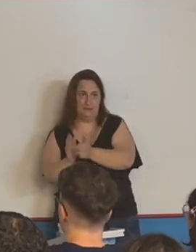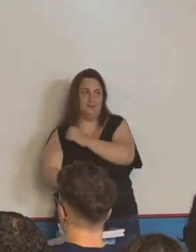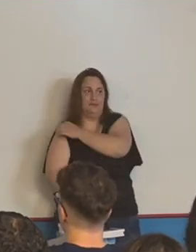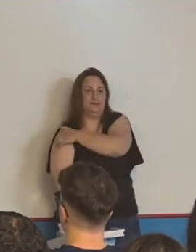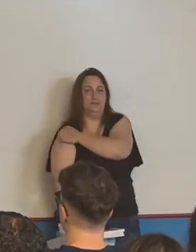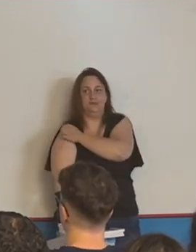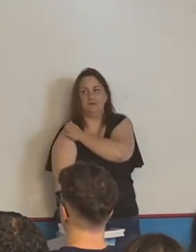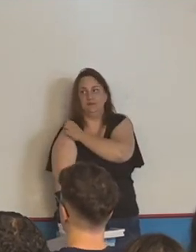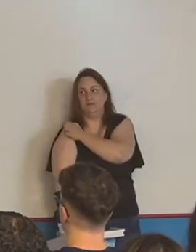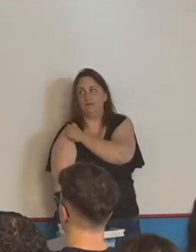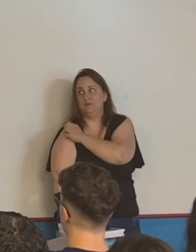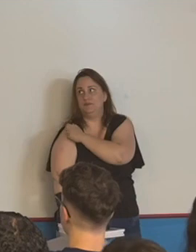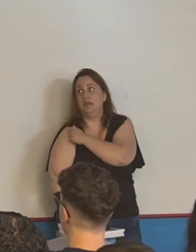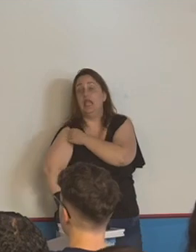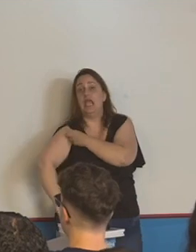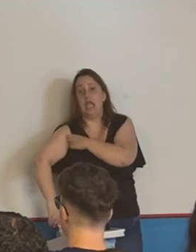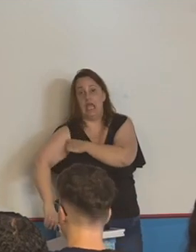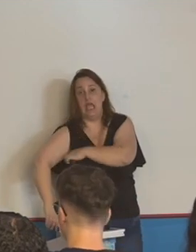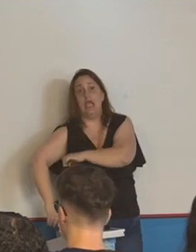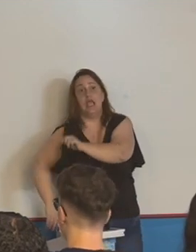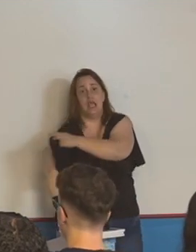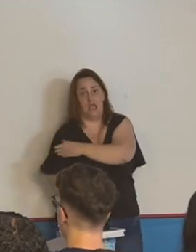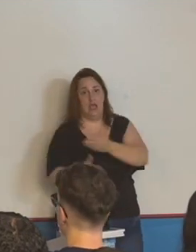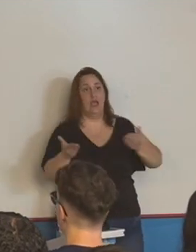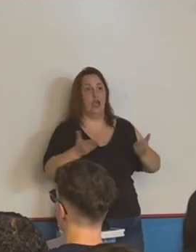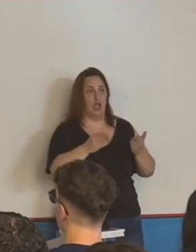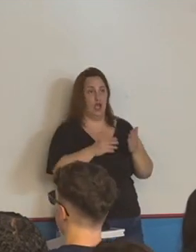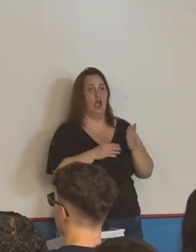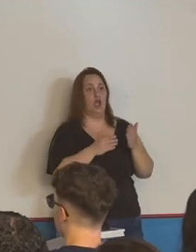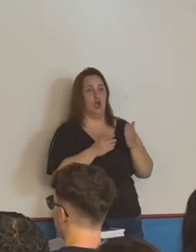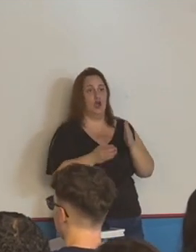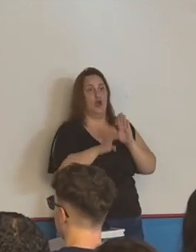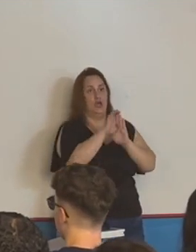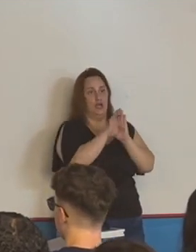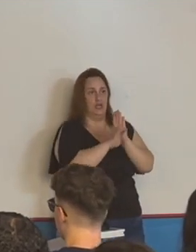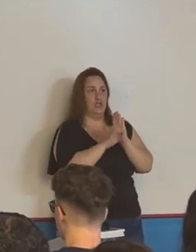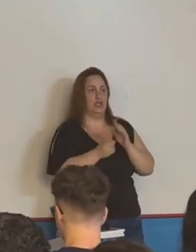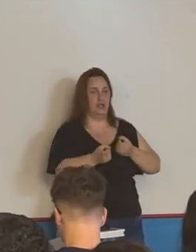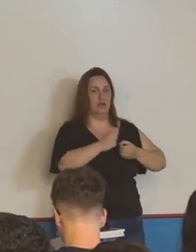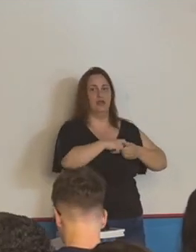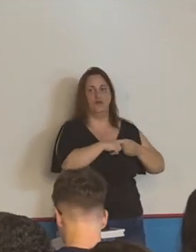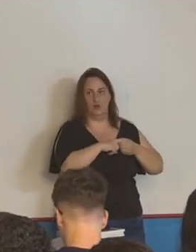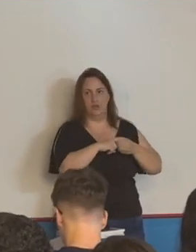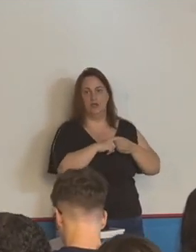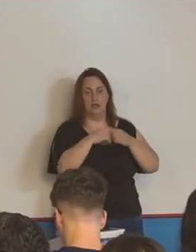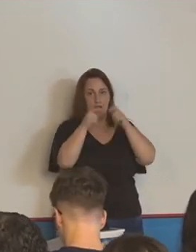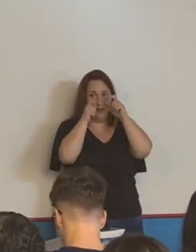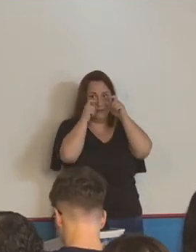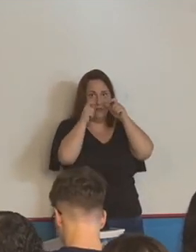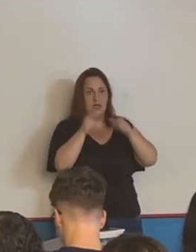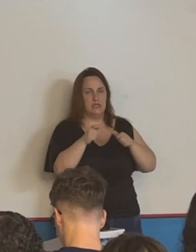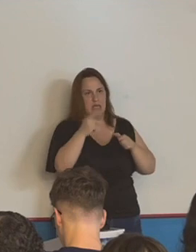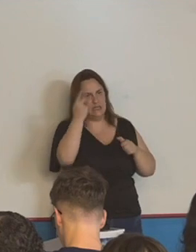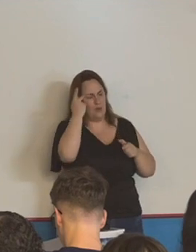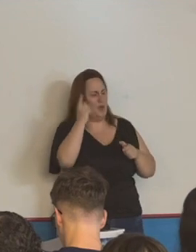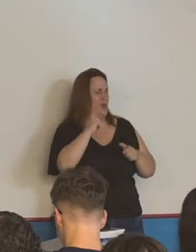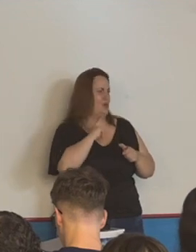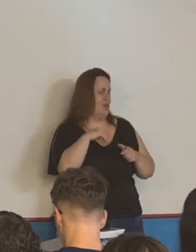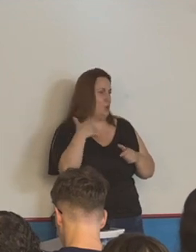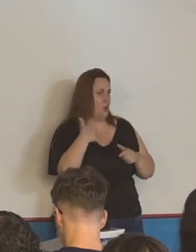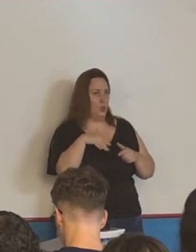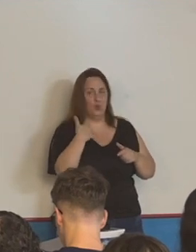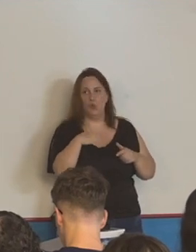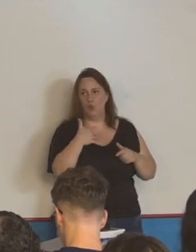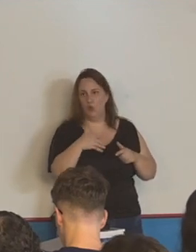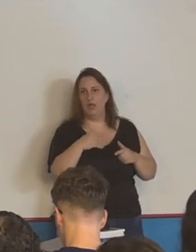esses editais estão voltando, né? Então, ficar sempre ligado. Tem muitos editais, São Paulo tem demais, assim.